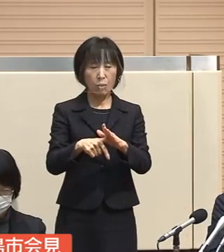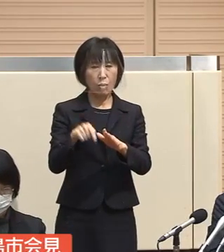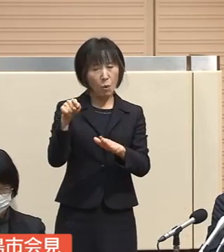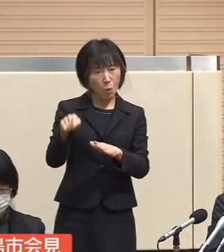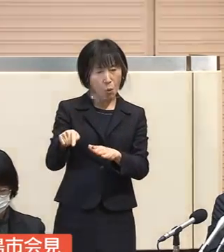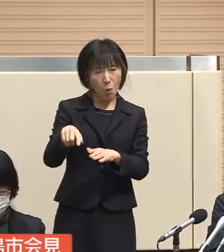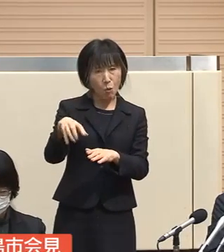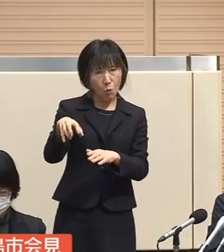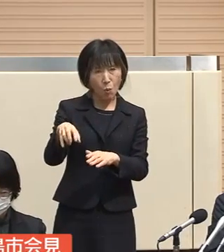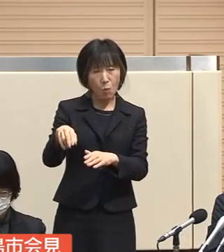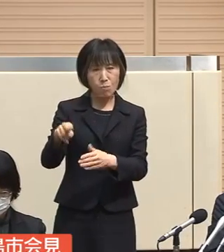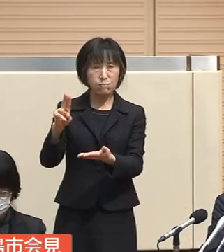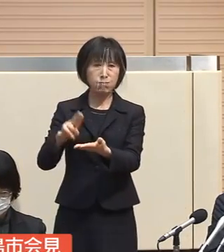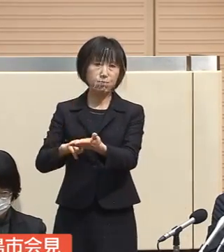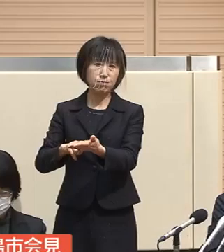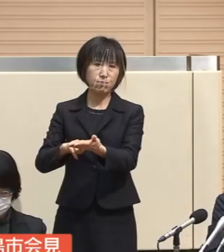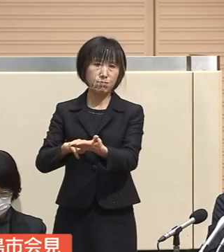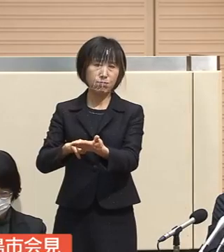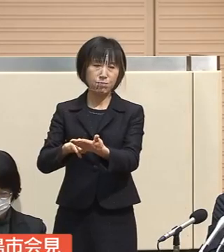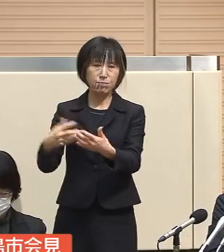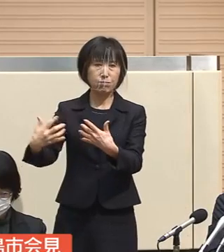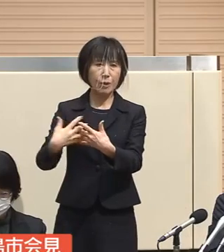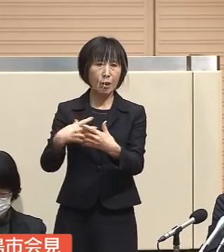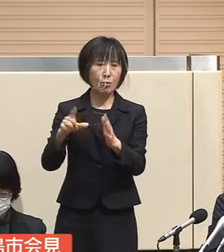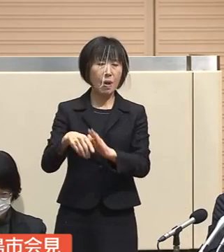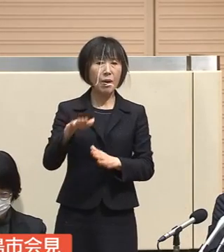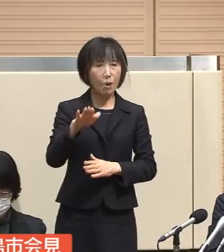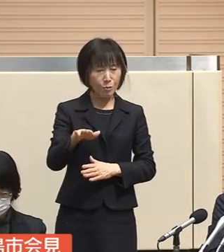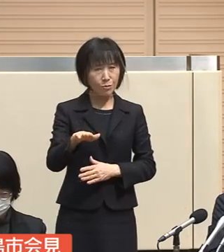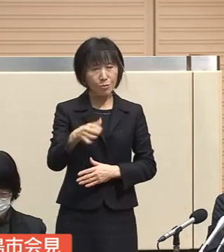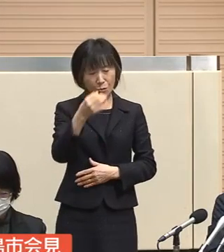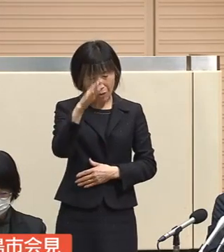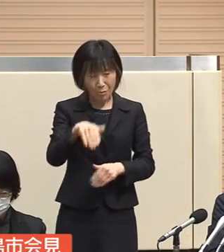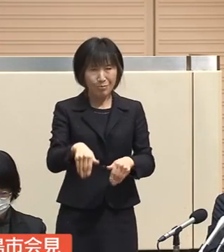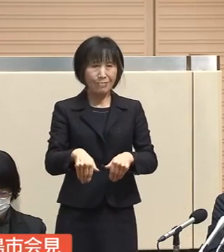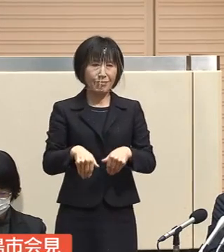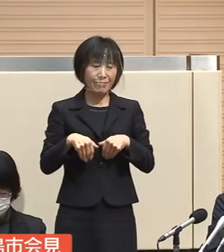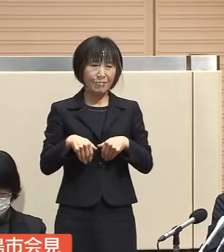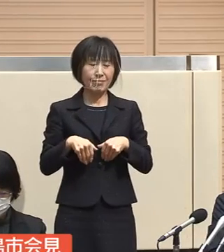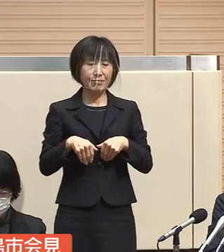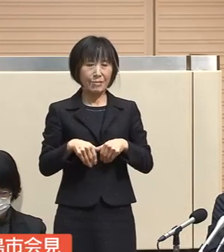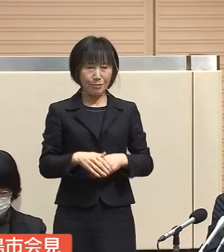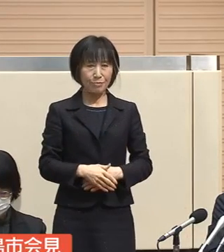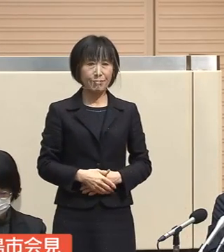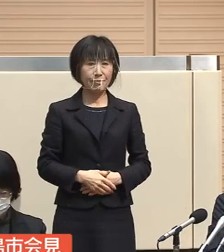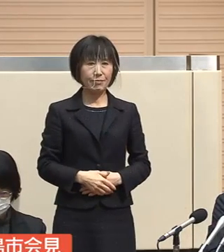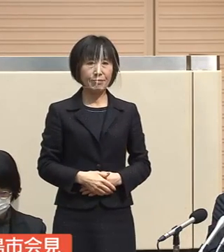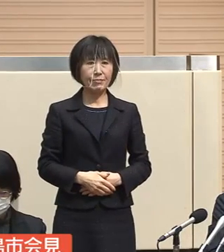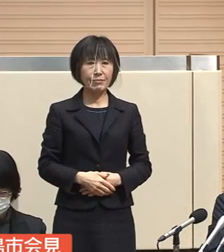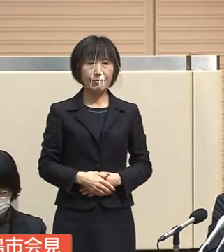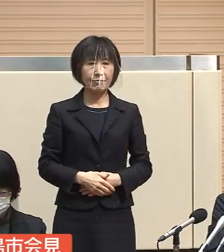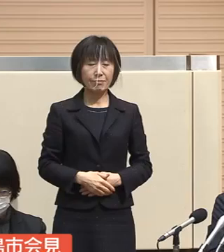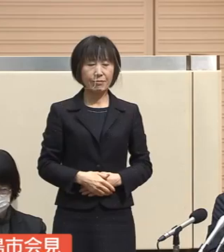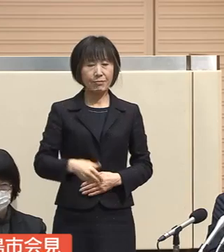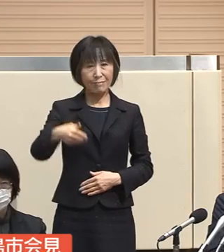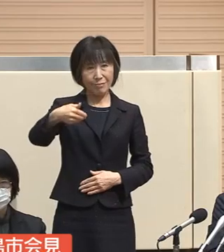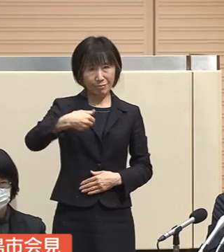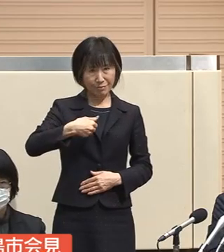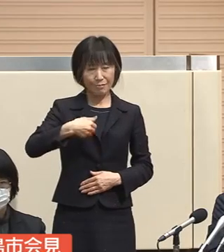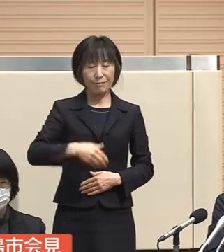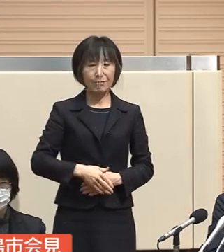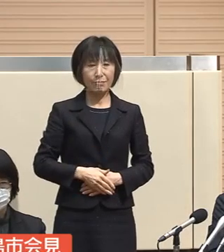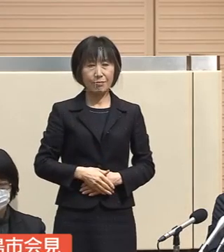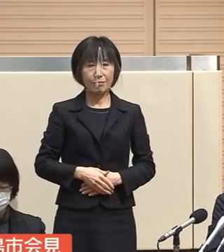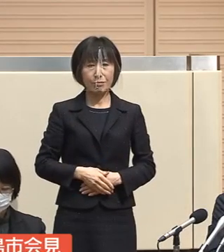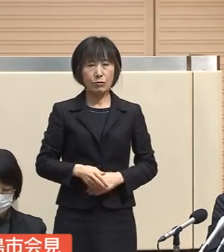定されてしまうということもございますので、そこは申し訳ないんですが控えさせていただきたいと思います。 あと、そうすると入所